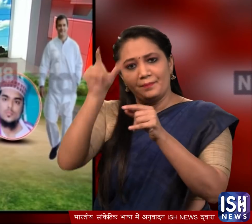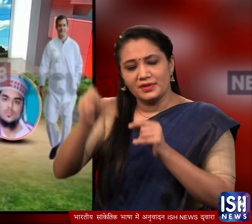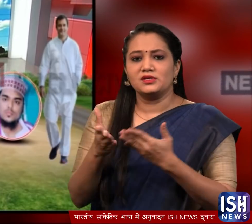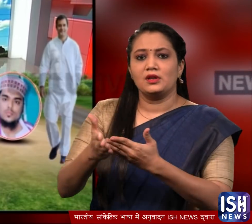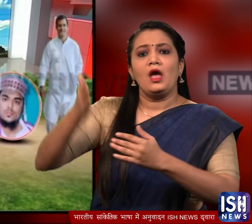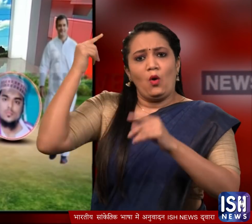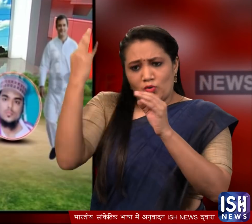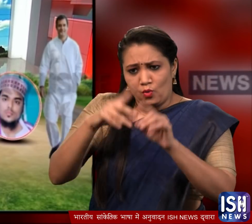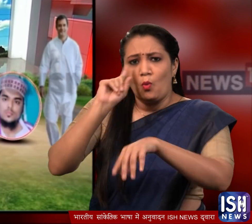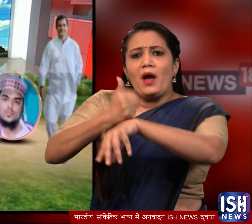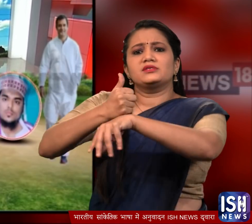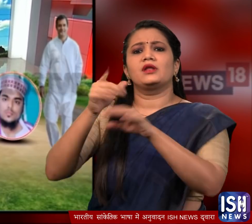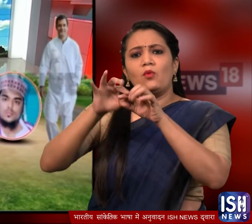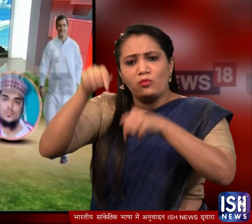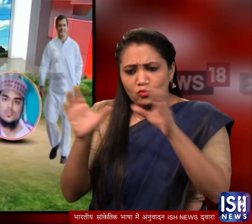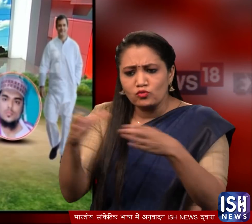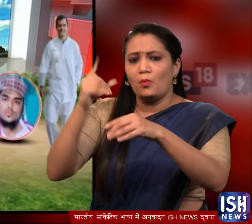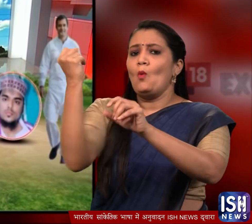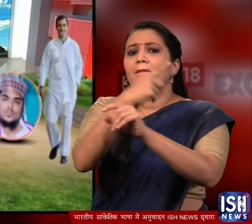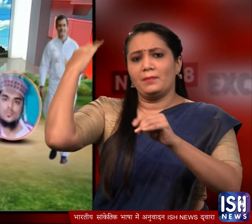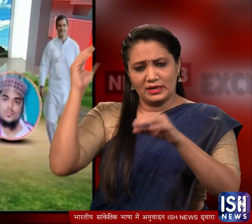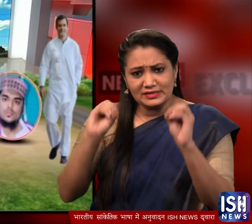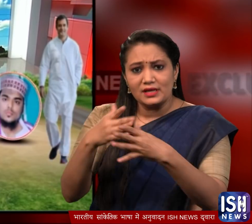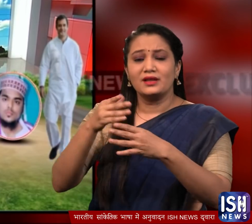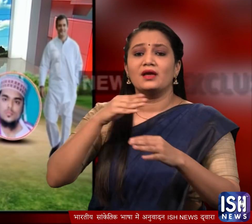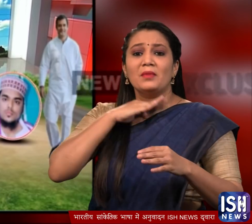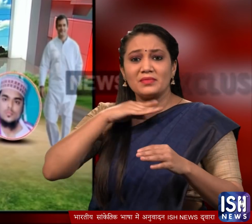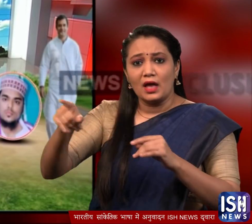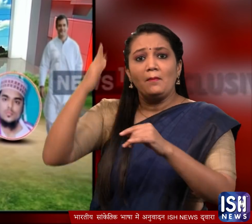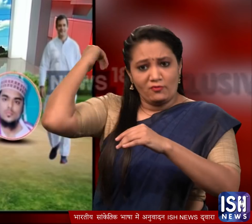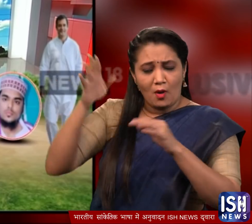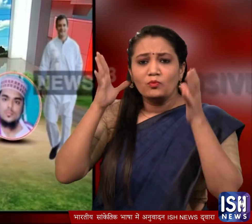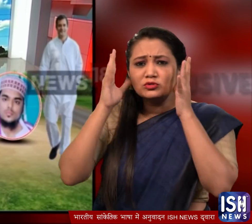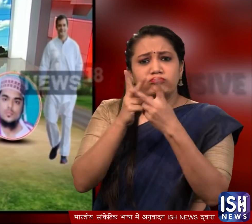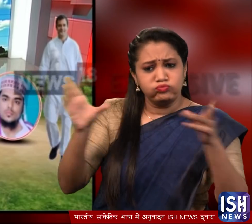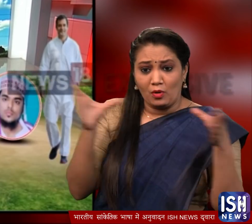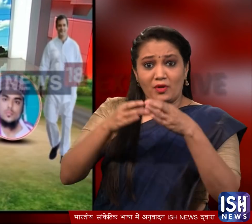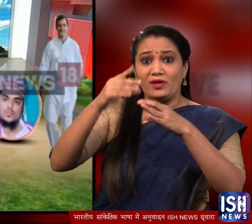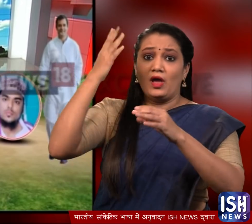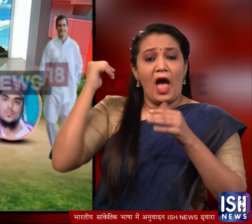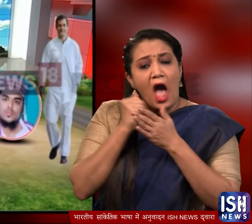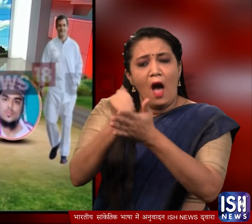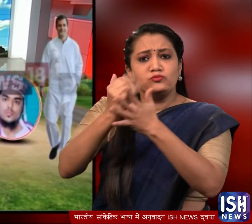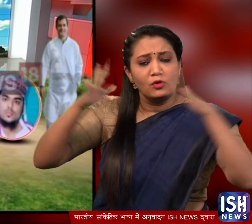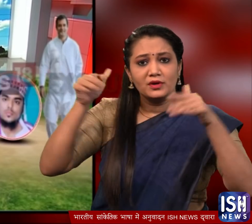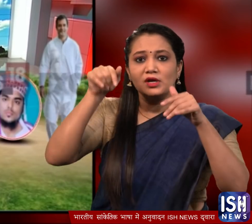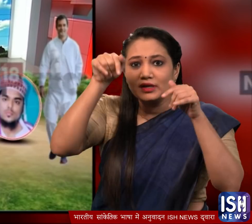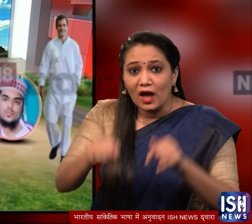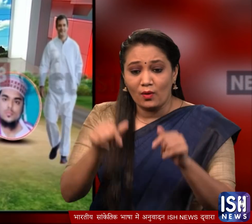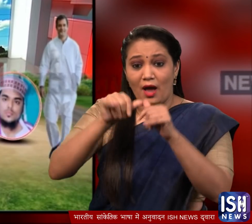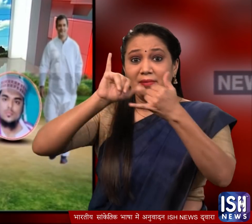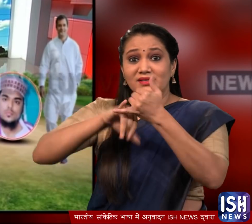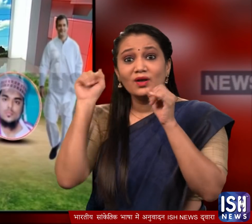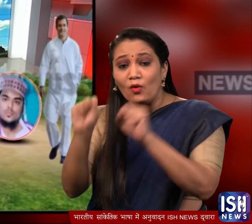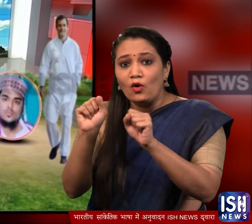जिन्होंने पिछले महीने ही अपनी पार्टी बनाई थी। पिछले चुनावों में ममता बनर्जी को मुख्यमंत्री की कुर्सी दिलवाने में मुस्लिम समुदाय का बड़ा हाथ था, लेकिन